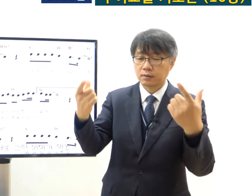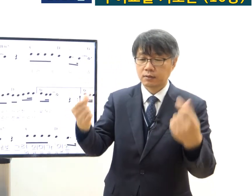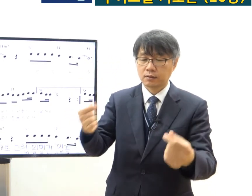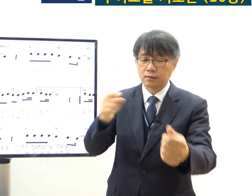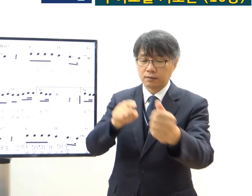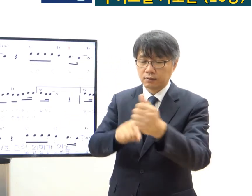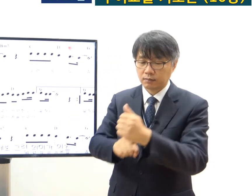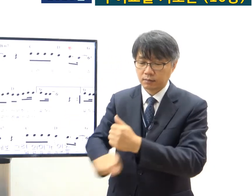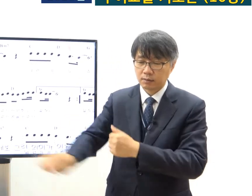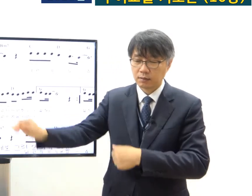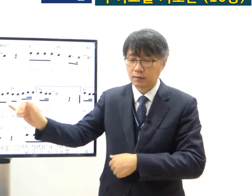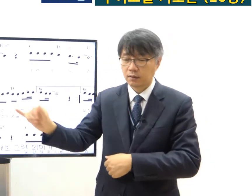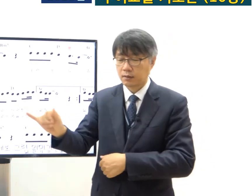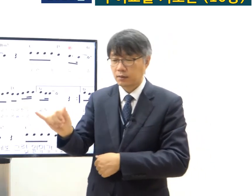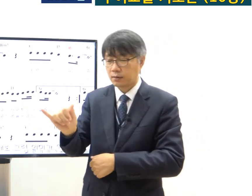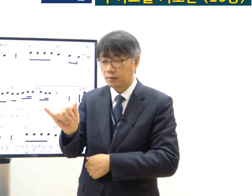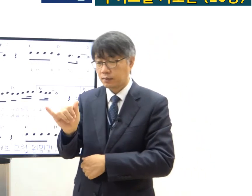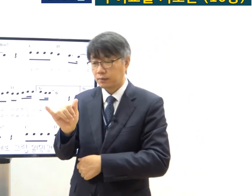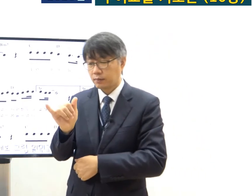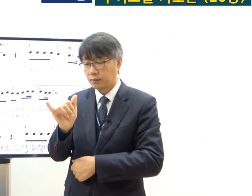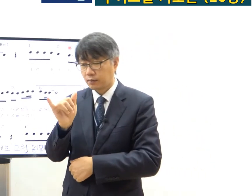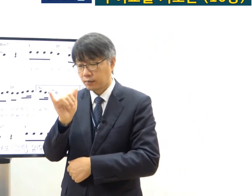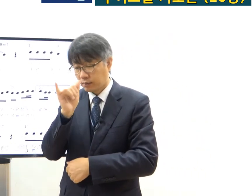그런 의미가 있죠.